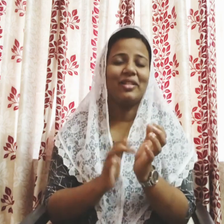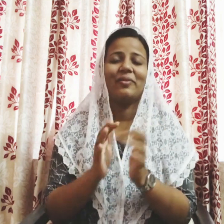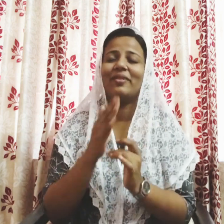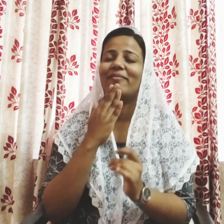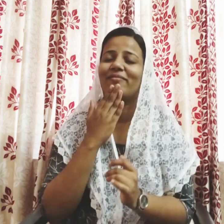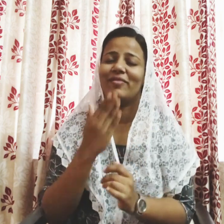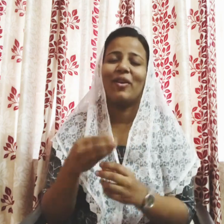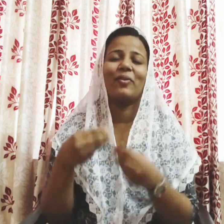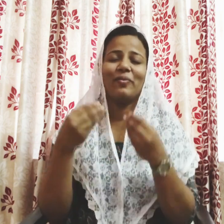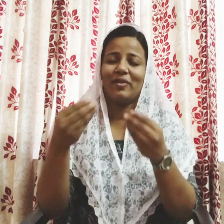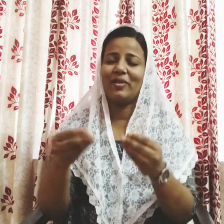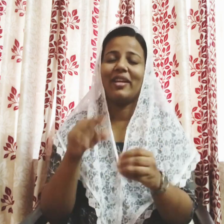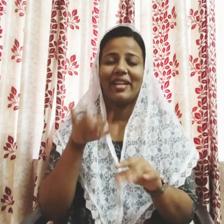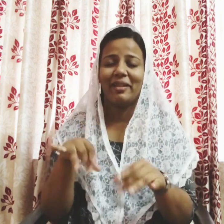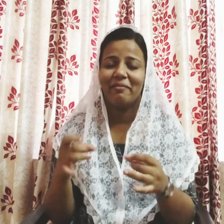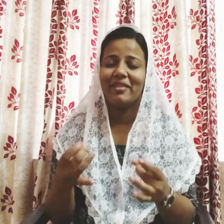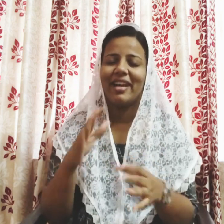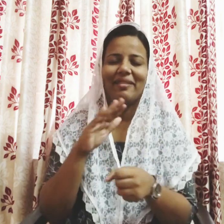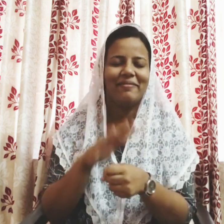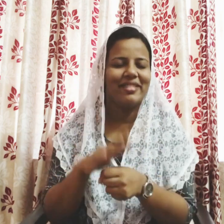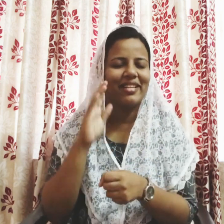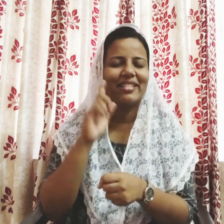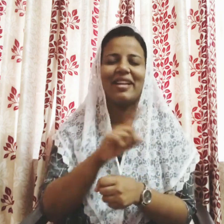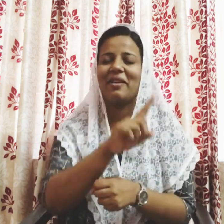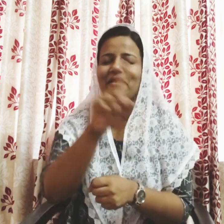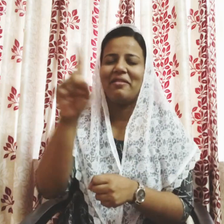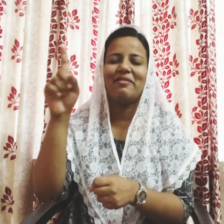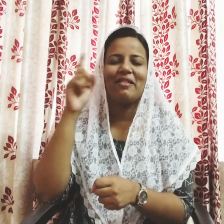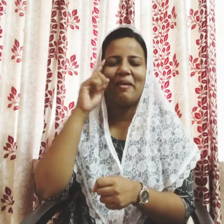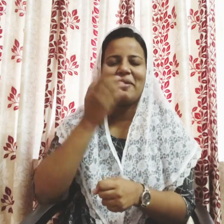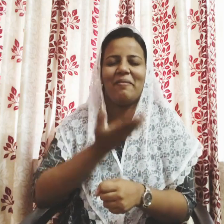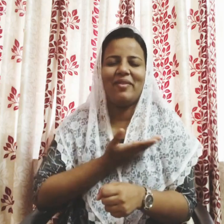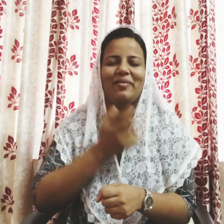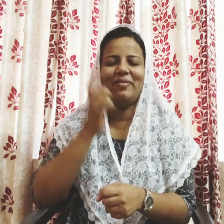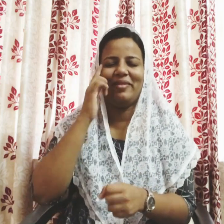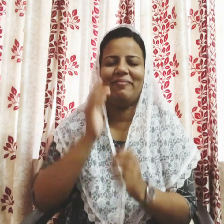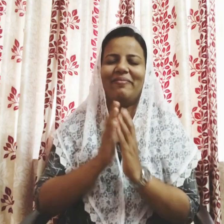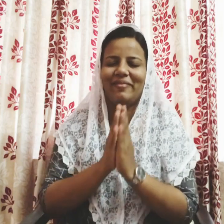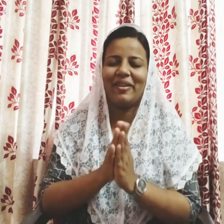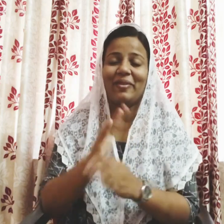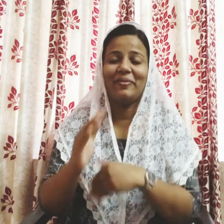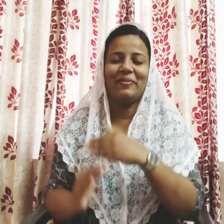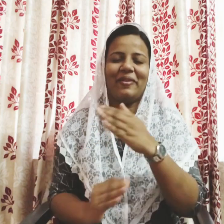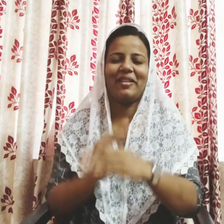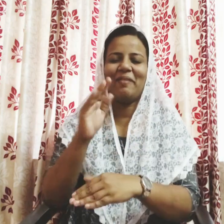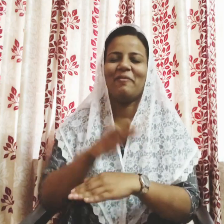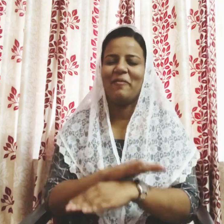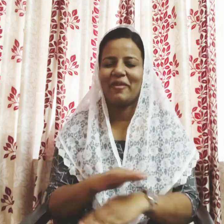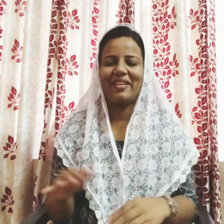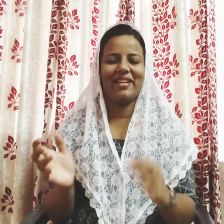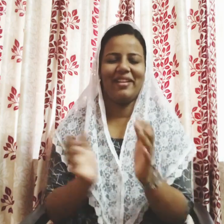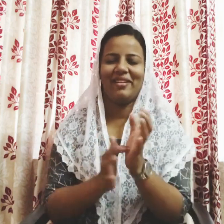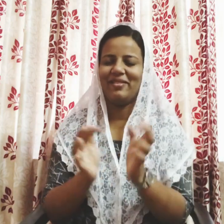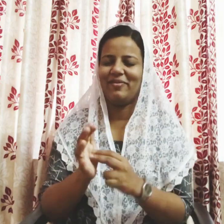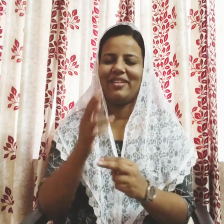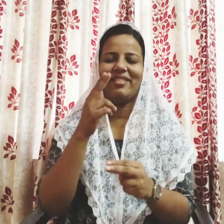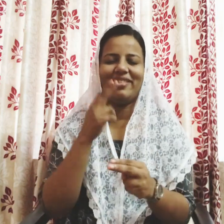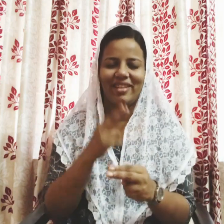അങ്ങേക്ക് നന്ദി പറയുന്നു. അപ്പാ, ഈ പ്രഭാതത്തിൽ ഈ ശബ്ദം കേൾക്കുന്ന എല്ലാ പ്രിയപ്പെട്ട മക്കൾക്ക് വേണ്ടി പ്രാർത്ഥിക്കുക. സ്വർഗത്തിനും ഭൂമിക്കും നാഥനായ യേശു ക്രിസ്തുവിൻ്റെ